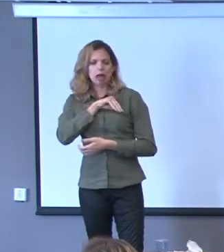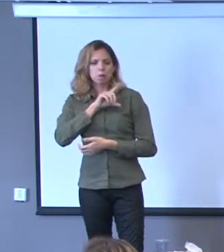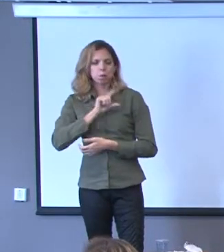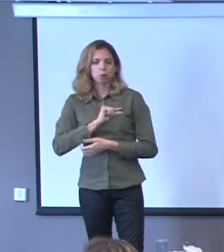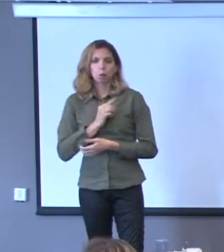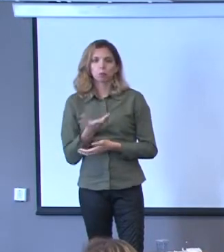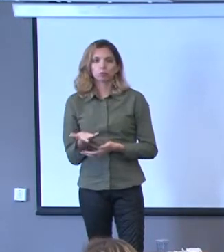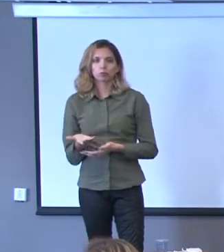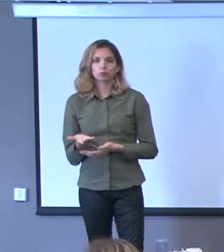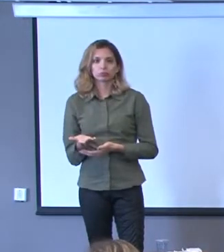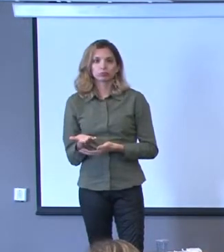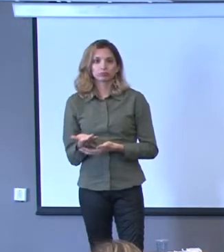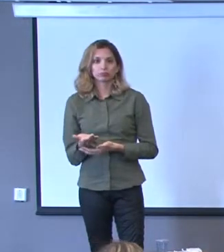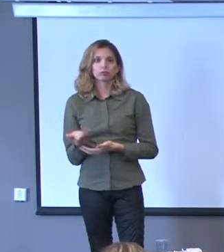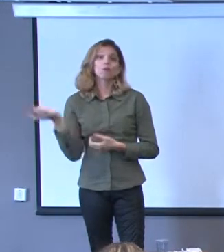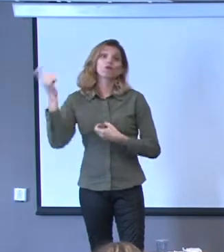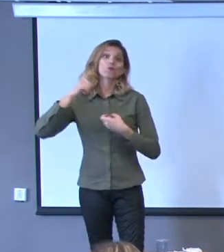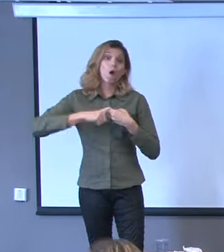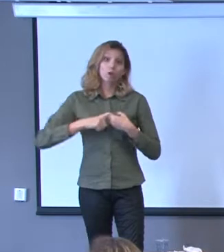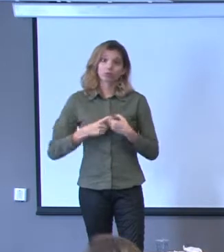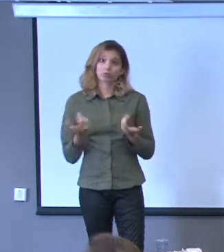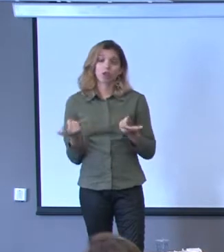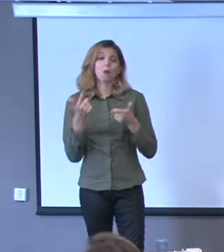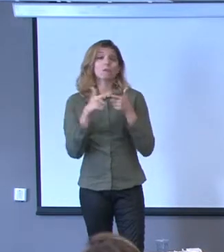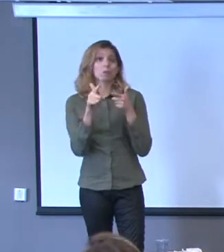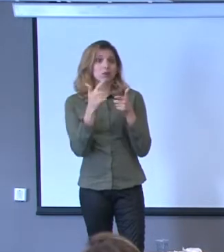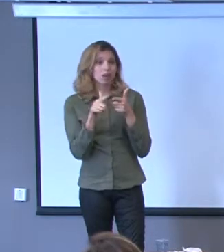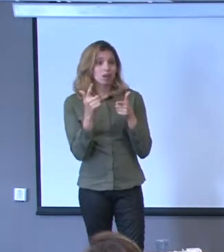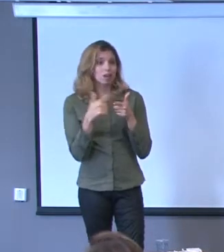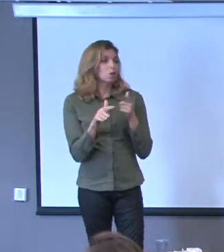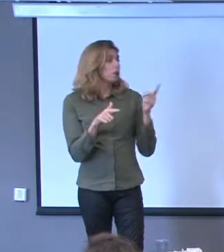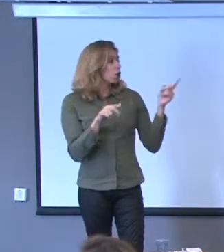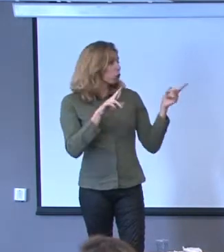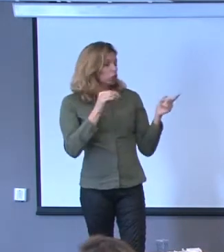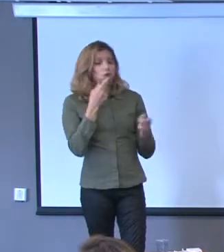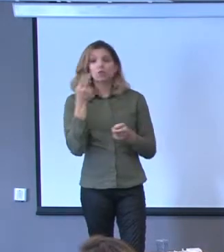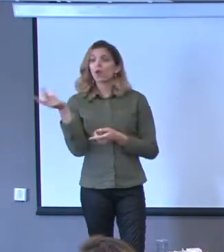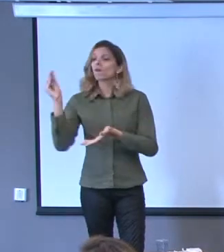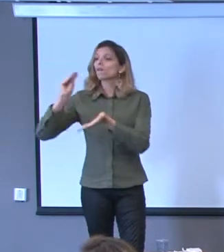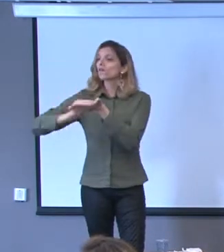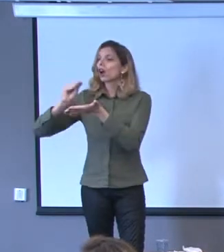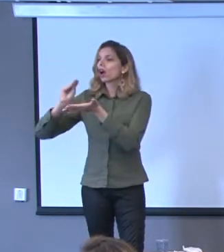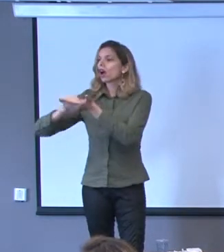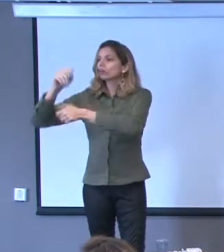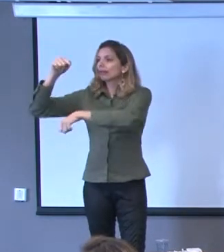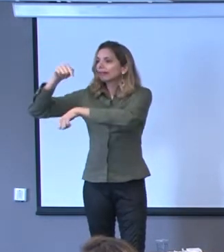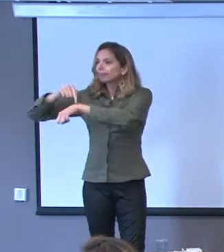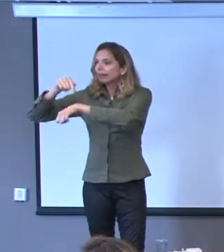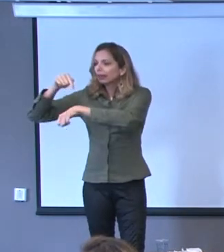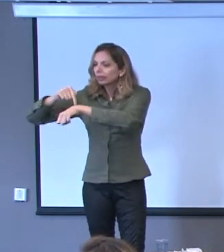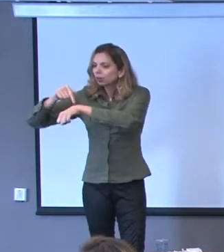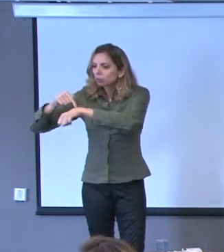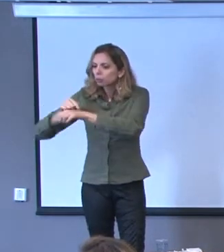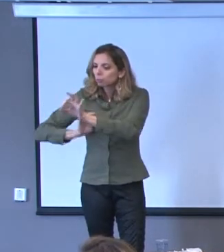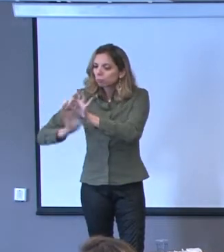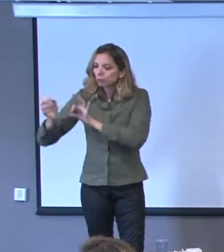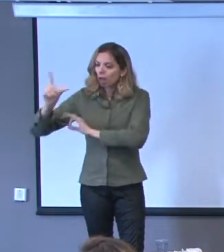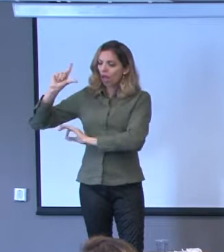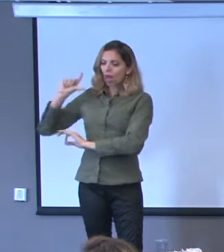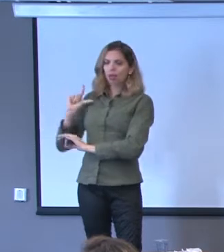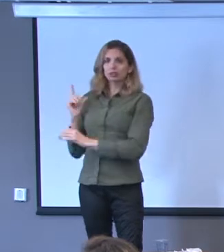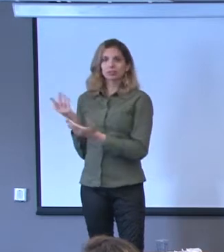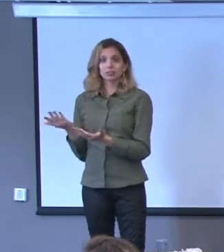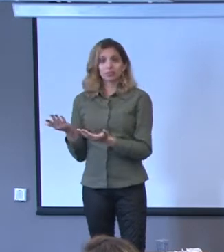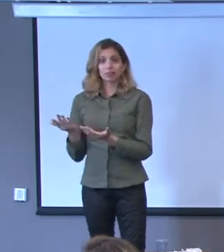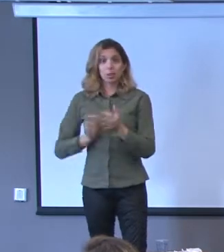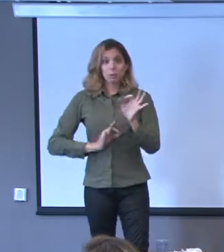remunerado. E que é aquele problema que o Rodrigo falou, que falta tempo para a gente preparar as aulas. E,